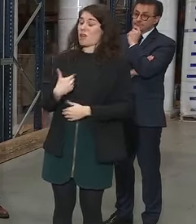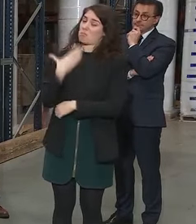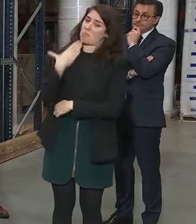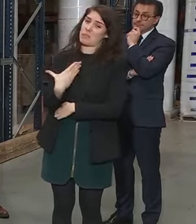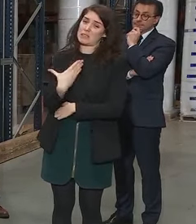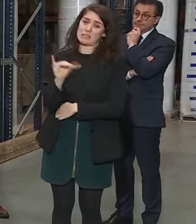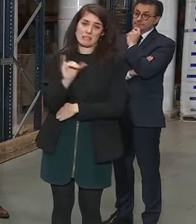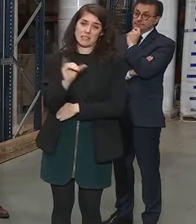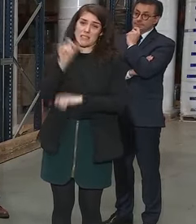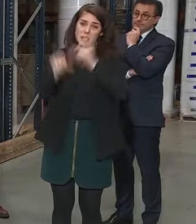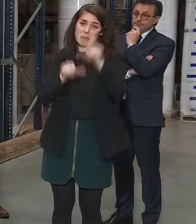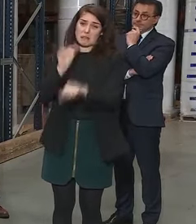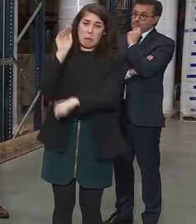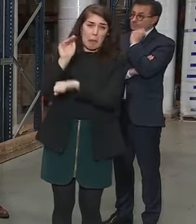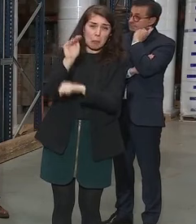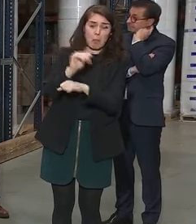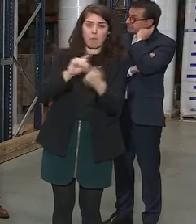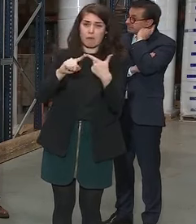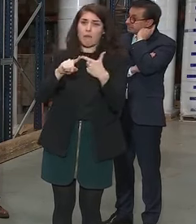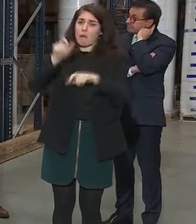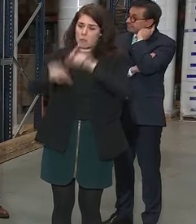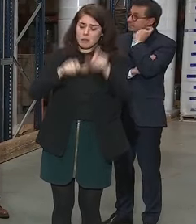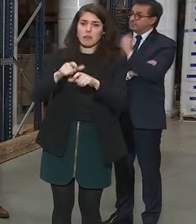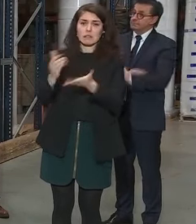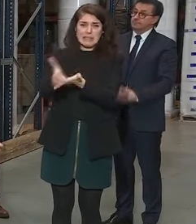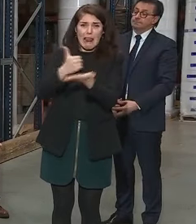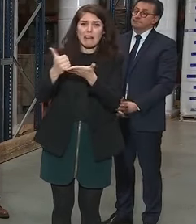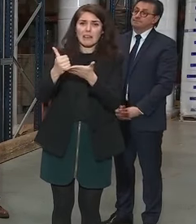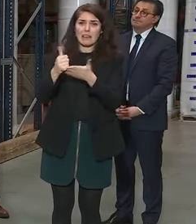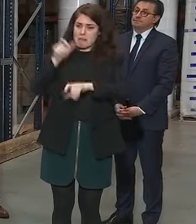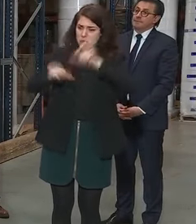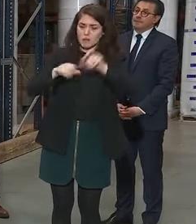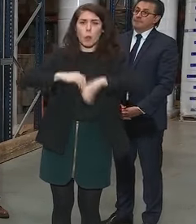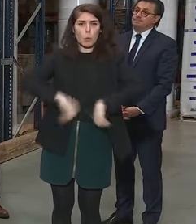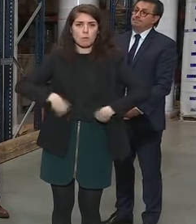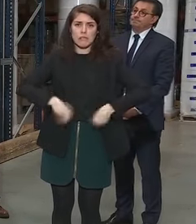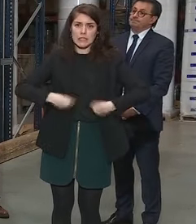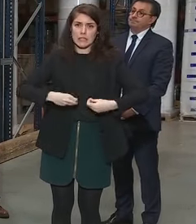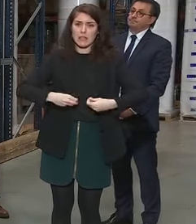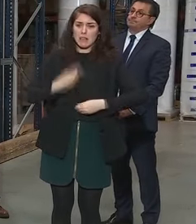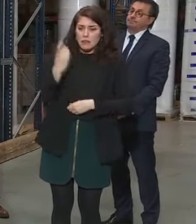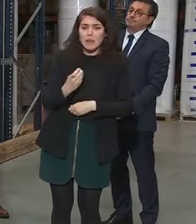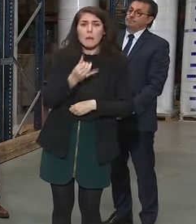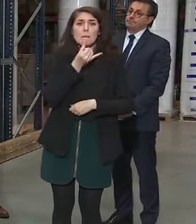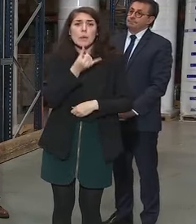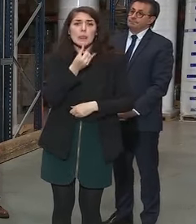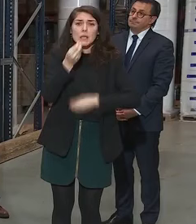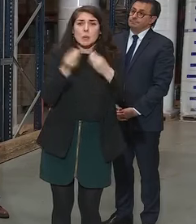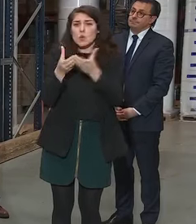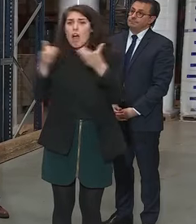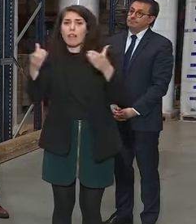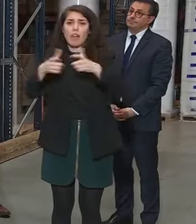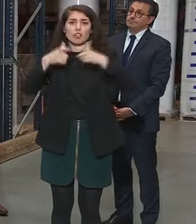de France, les salariés, les ouvriers de nos grands groupes, de nos ETI, de nos PME, qui